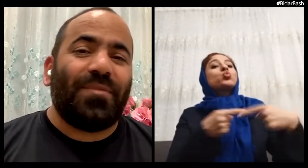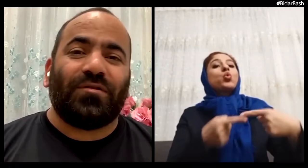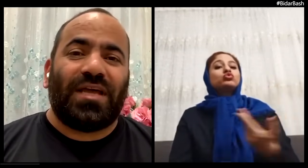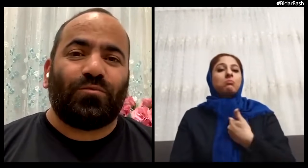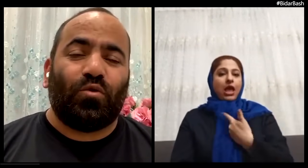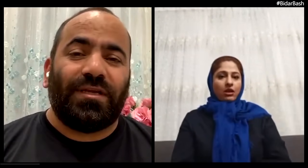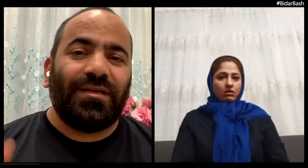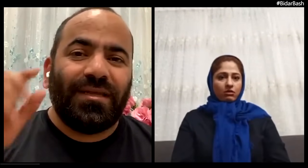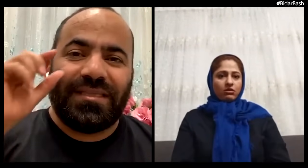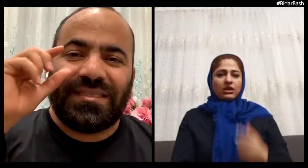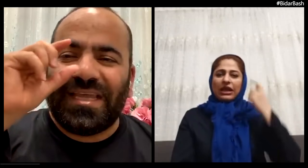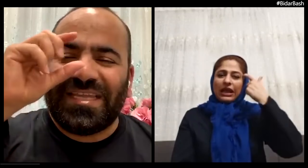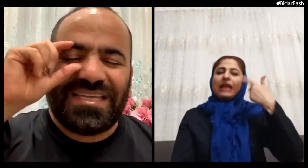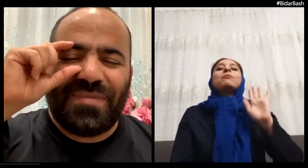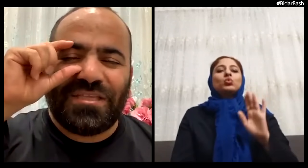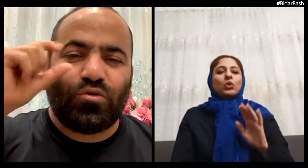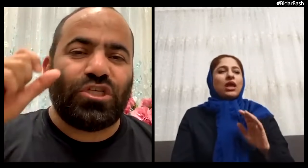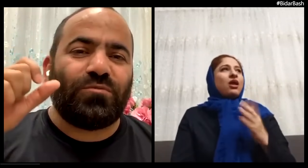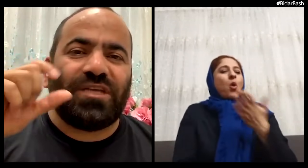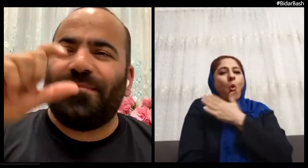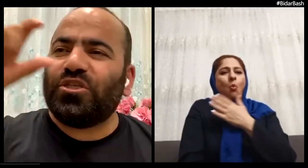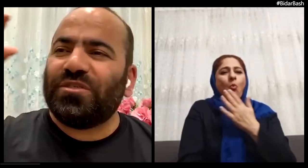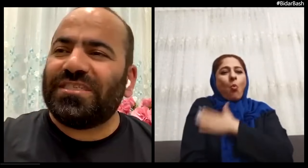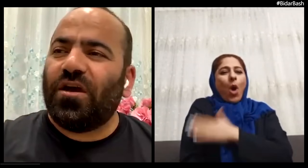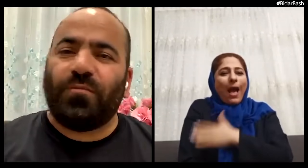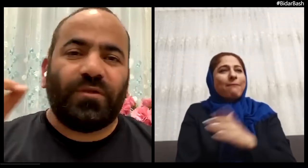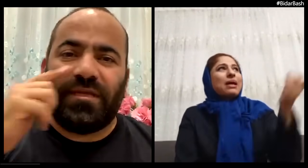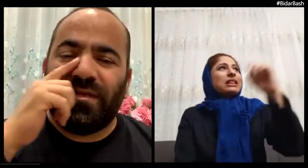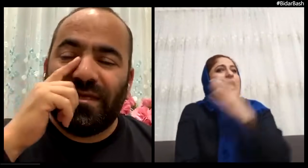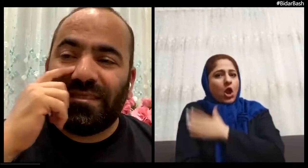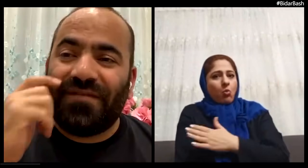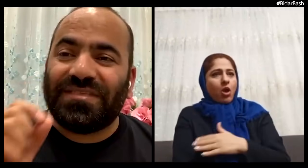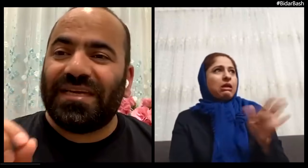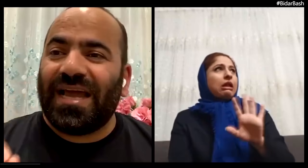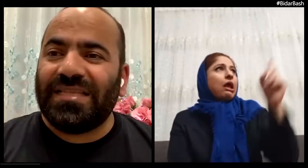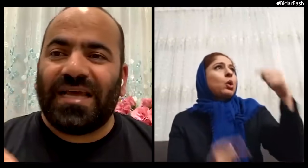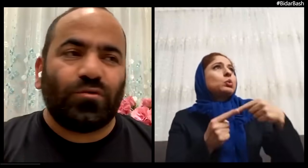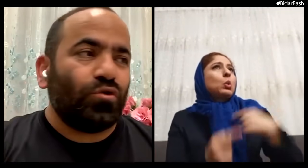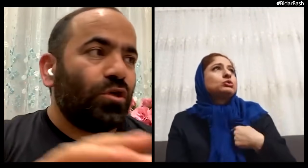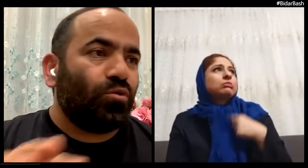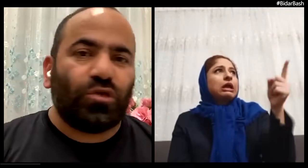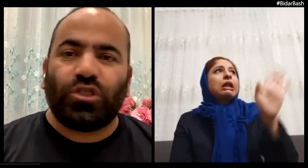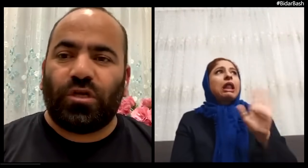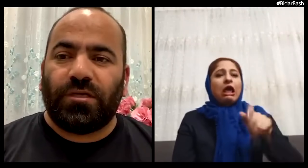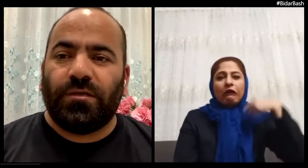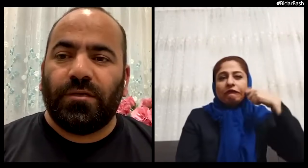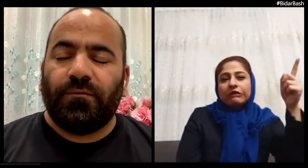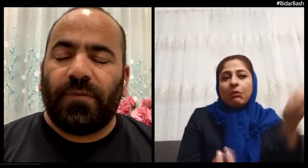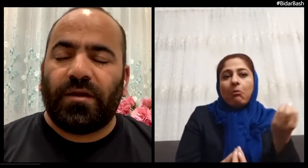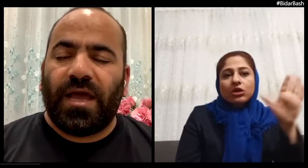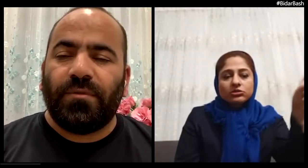نمیتونه محبت رو درک بکنه، عینک بدی رو چشمشه، همه چیز سیاه میبینه، تفسیر غلط از اوضاع دورش